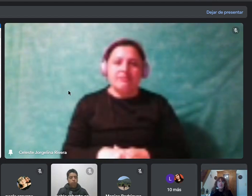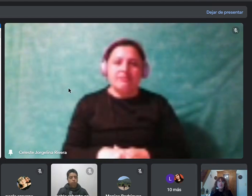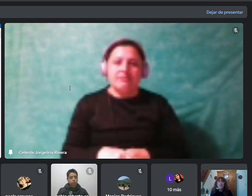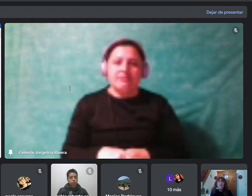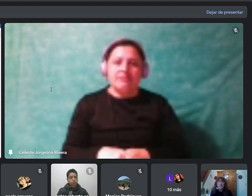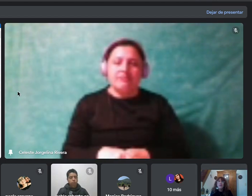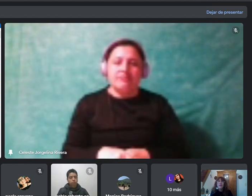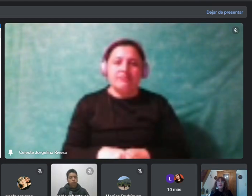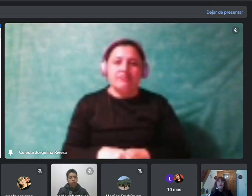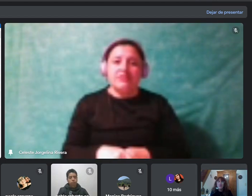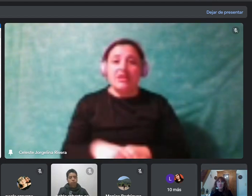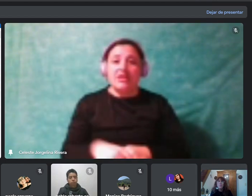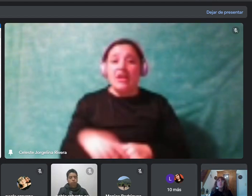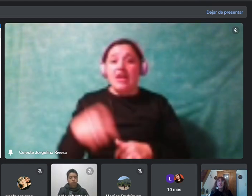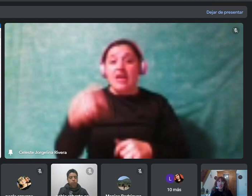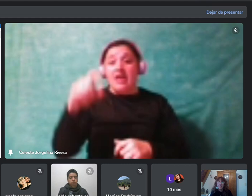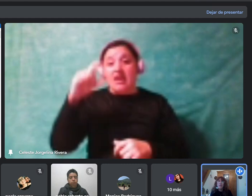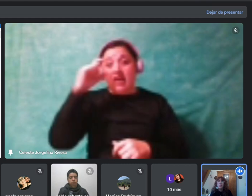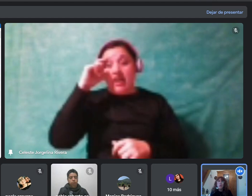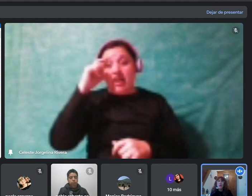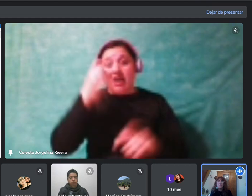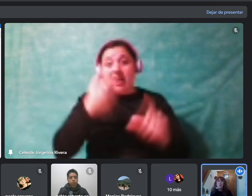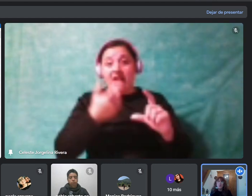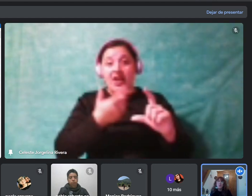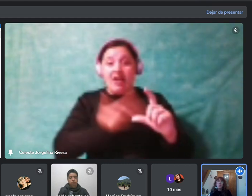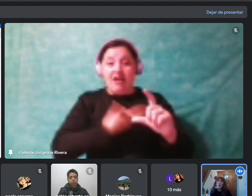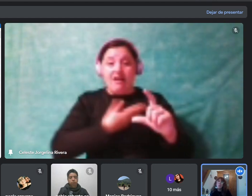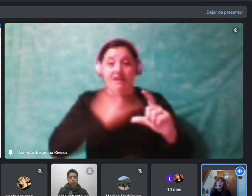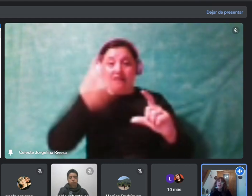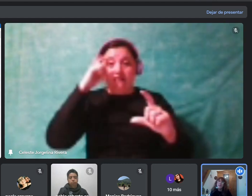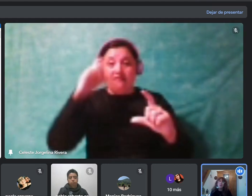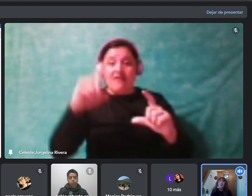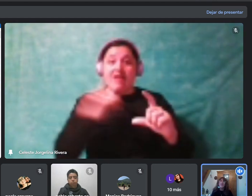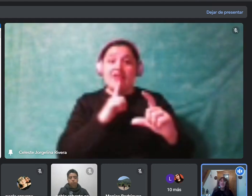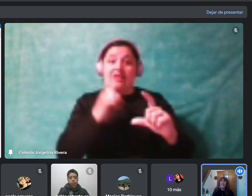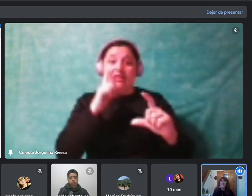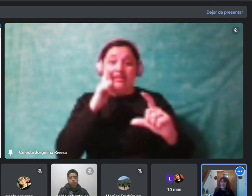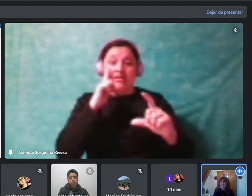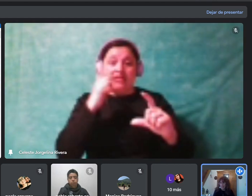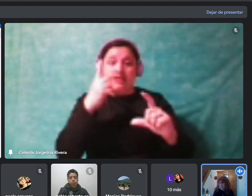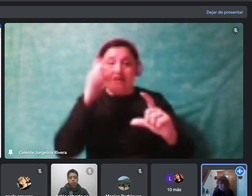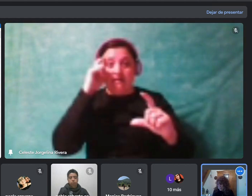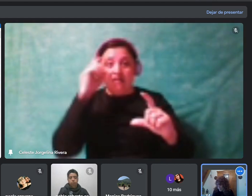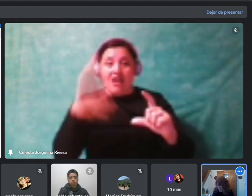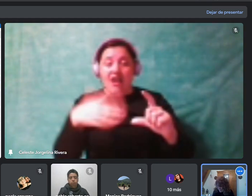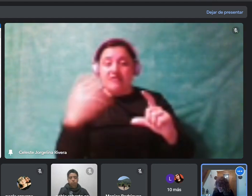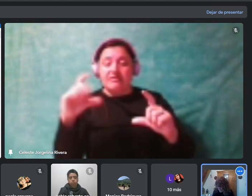Desde Fetty hasta Use. Bien, y el núcleo Use. Entonces, ¿cómo quedaría toda la frase?